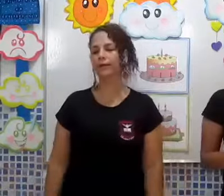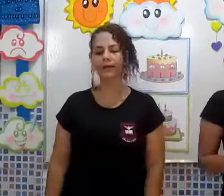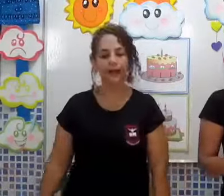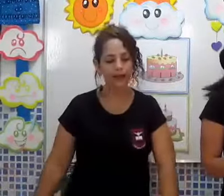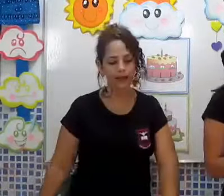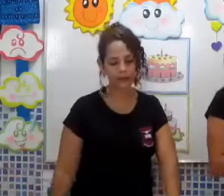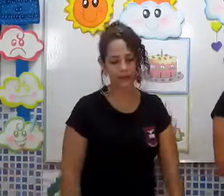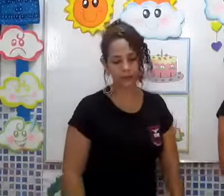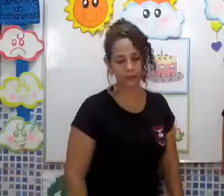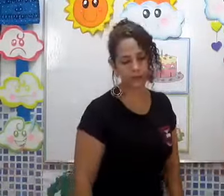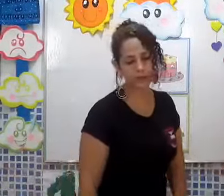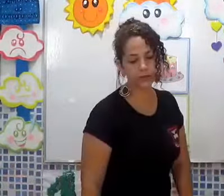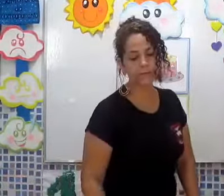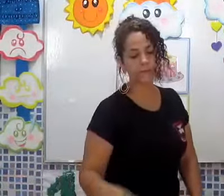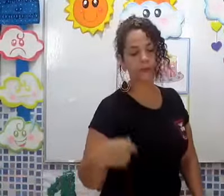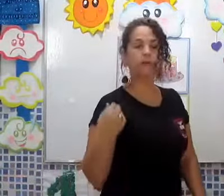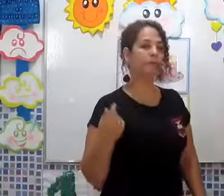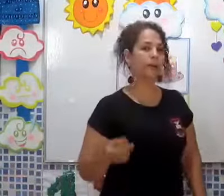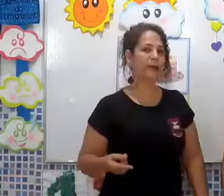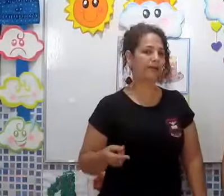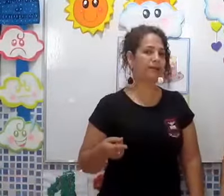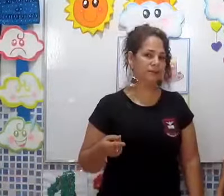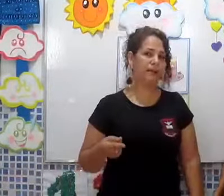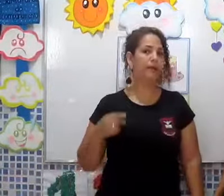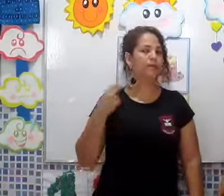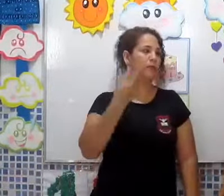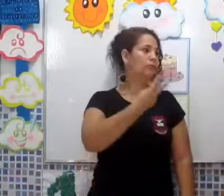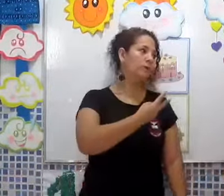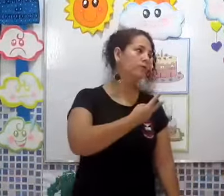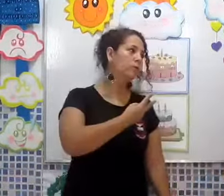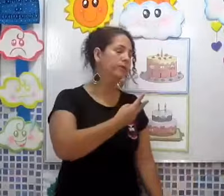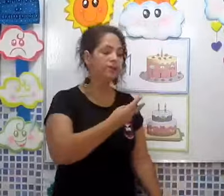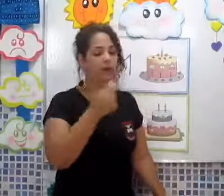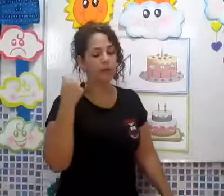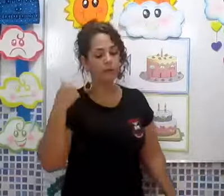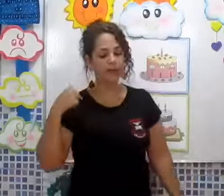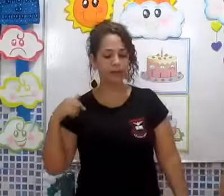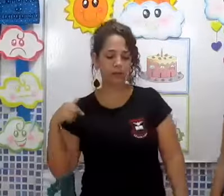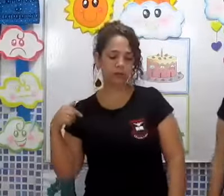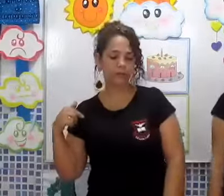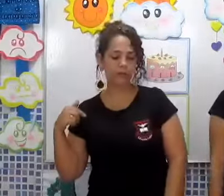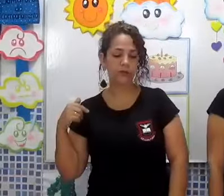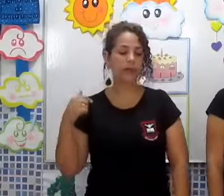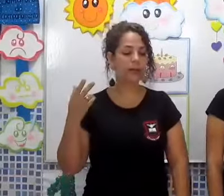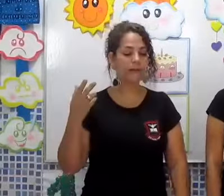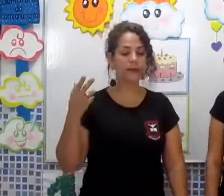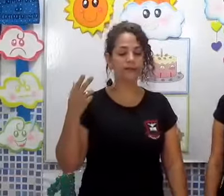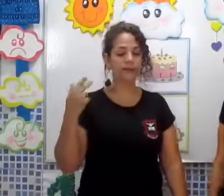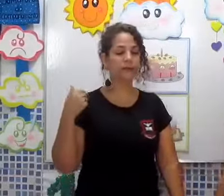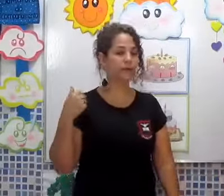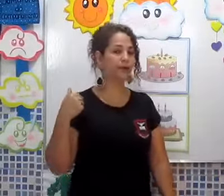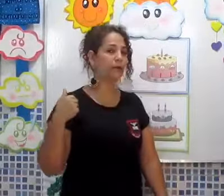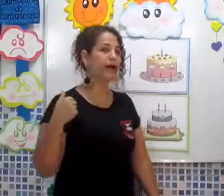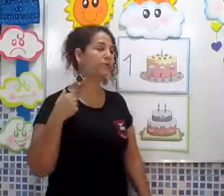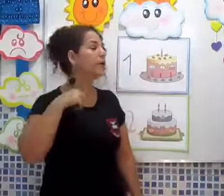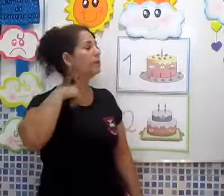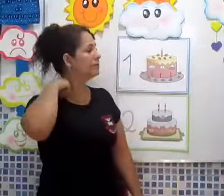Lá na nossa apostila, na página 100, tem o número 2. Mas na nossa apostila, lá na página 54, tem